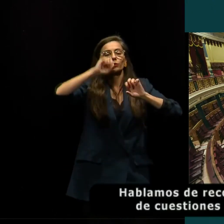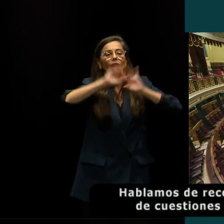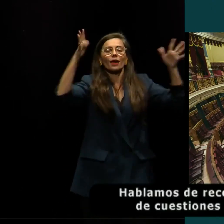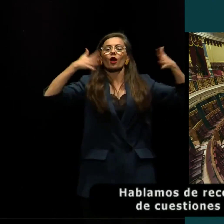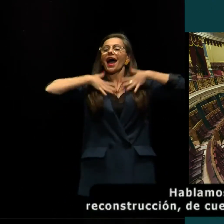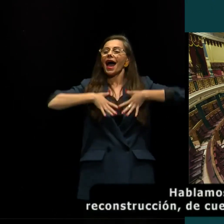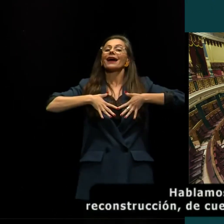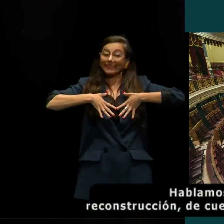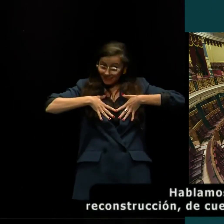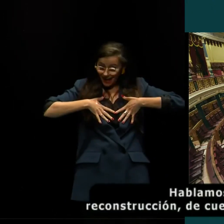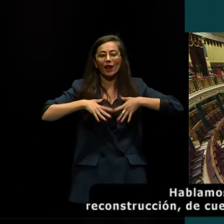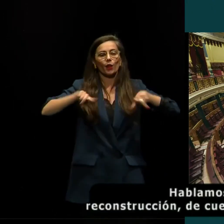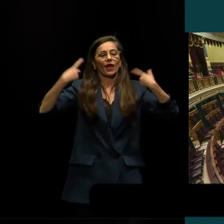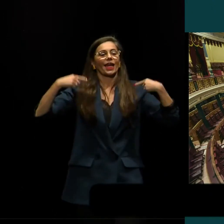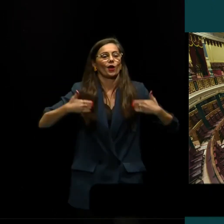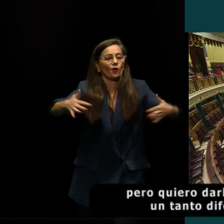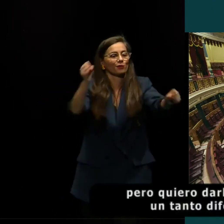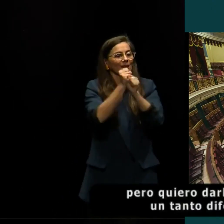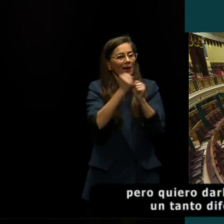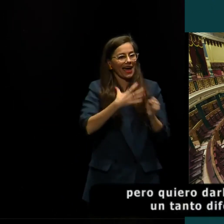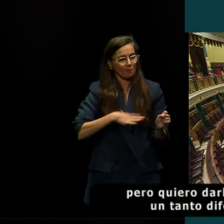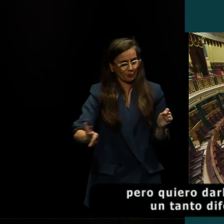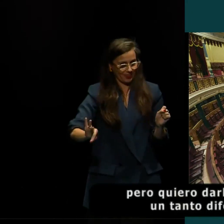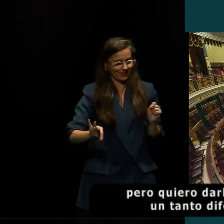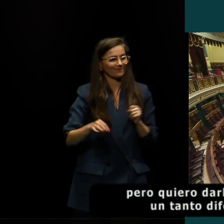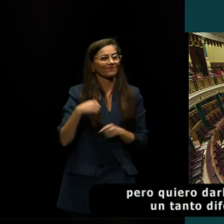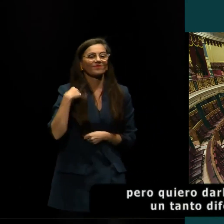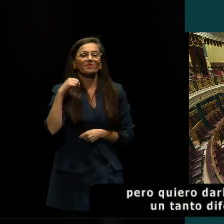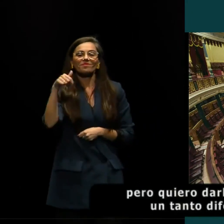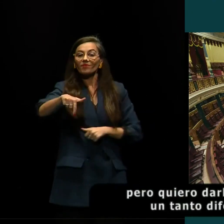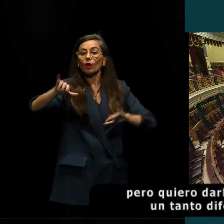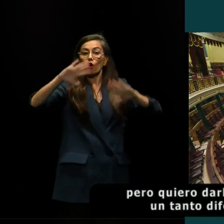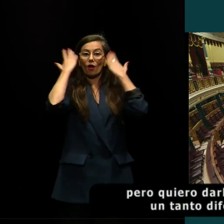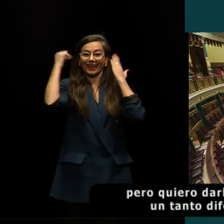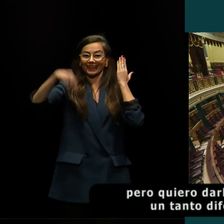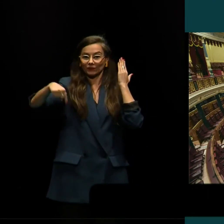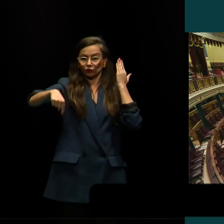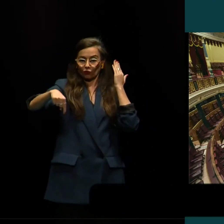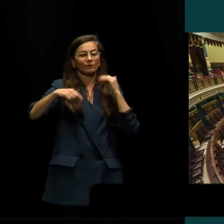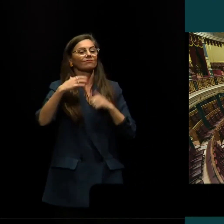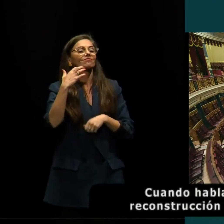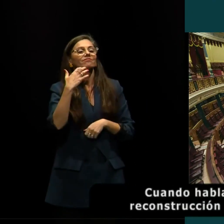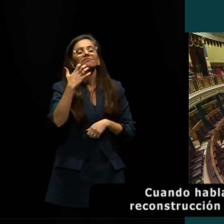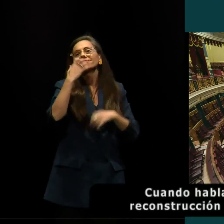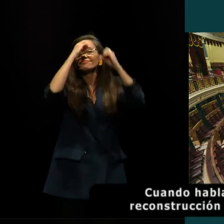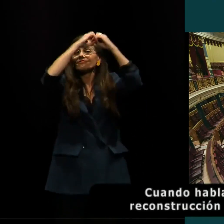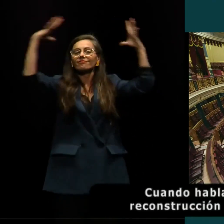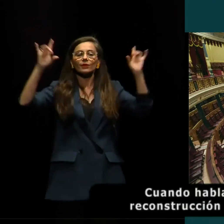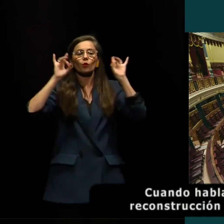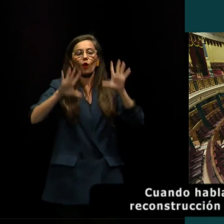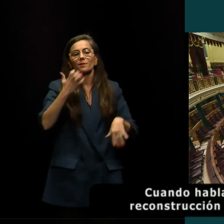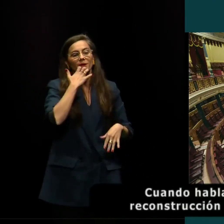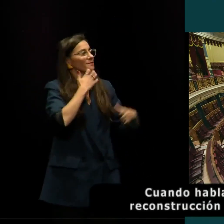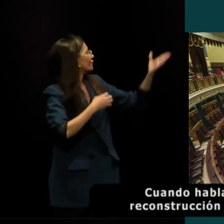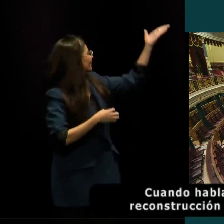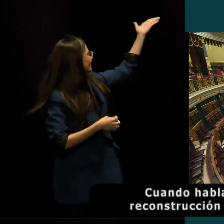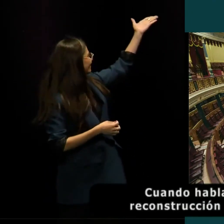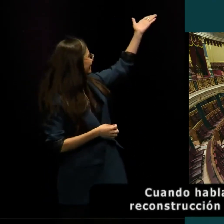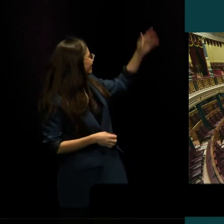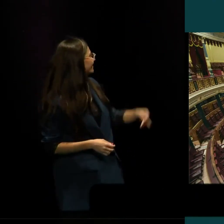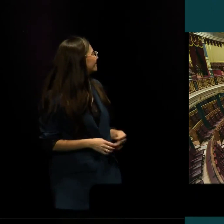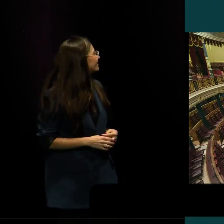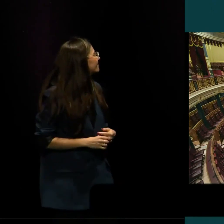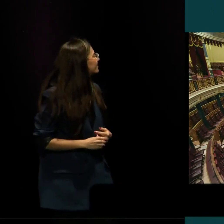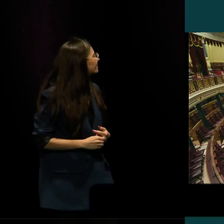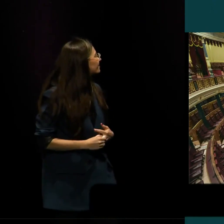hablamos de reconstrucción asociativa, quiero primero que tengamos claro de qué estamos hablando para empezar a trabajar sobre ello. Este congreso nos tenemos